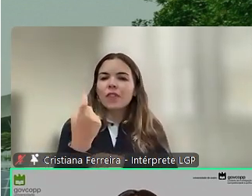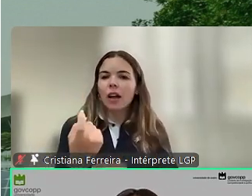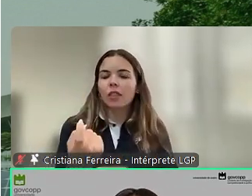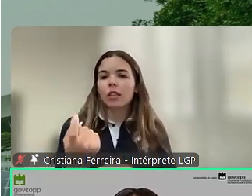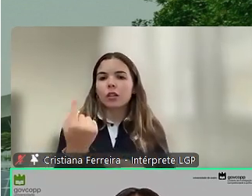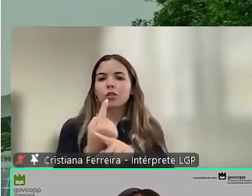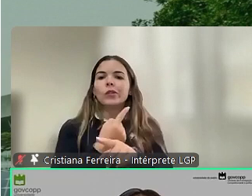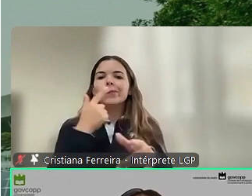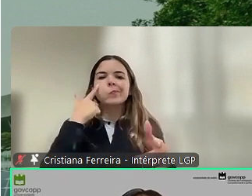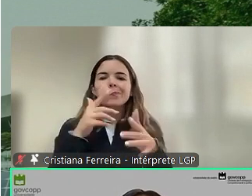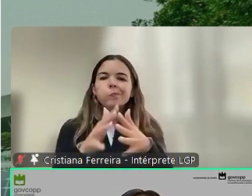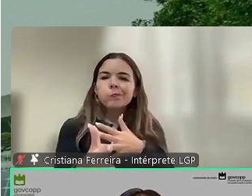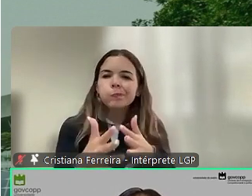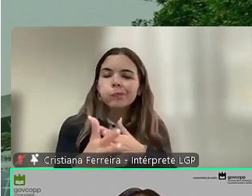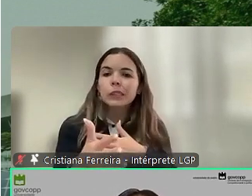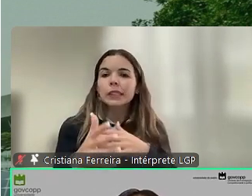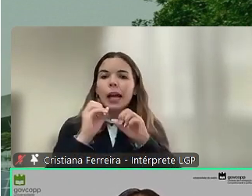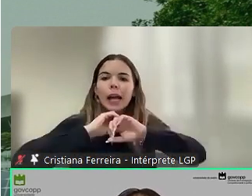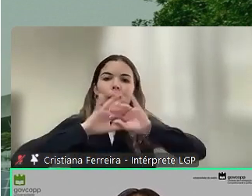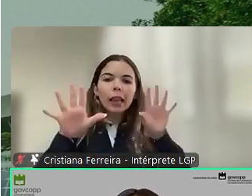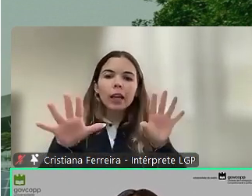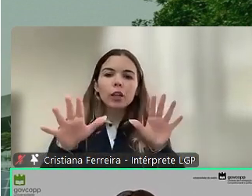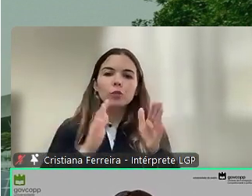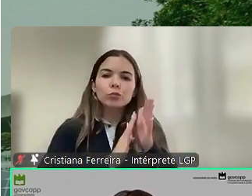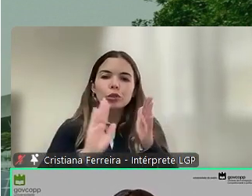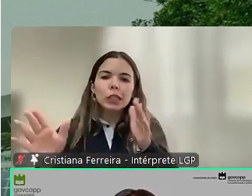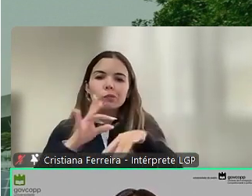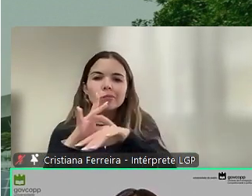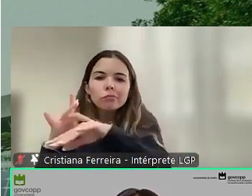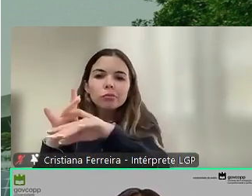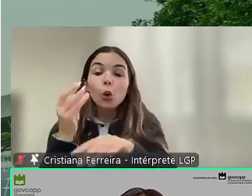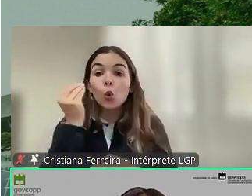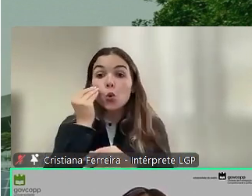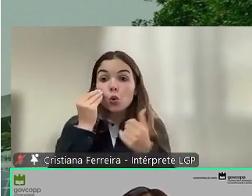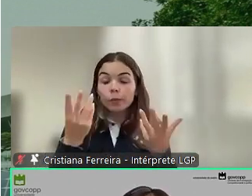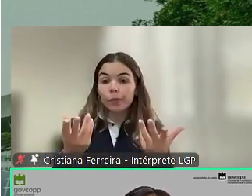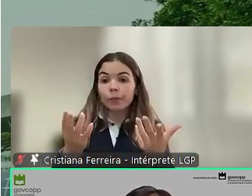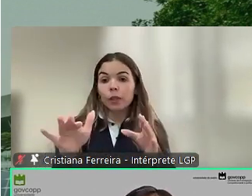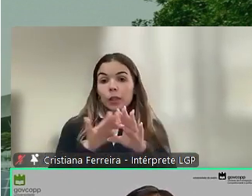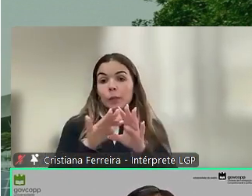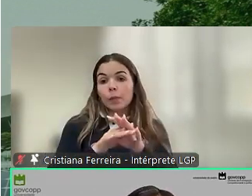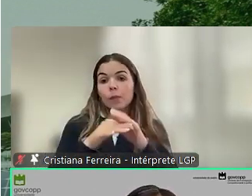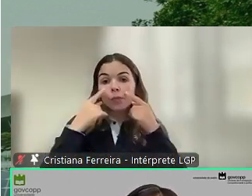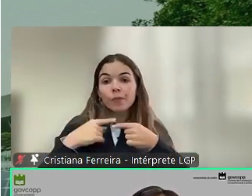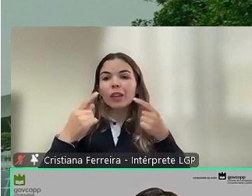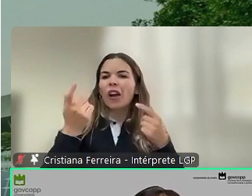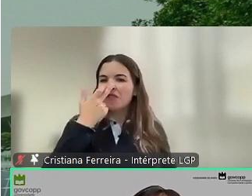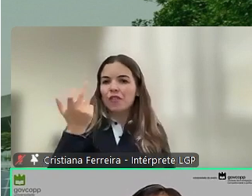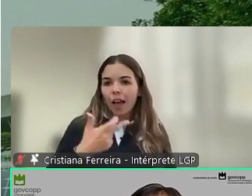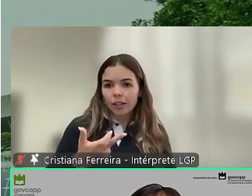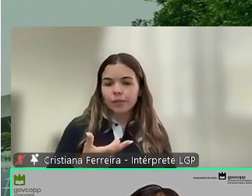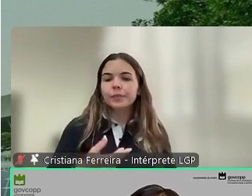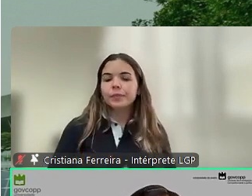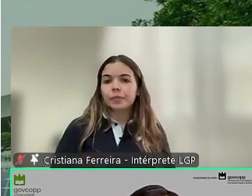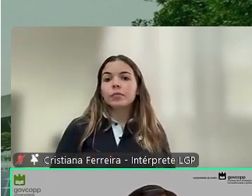processo é conduzido, e acabamos por ter uma participação do público muito fraca,